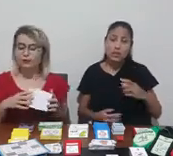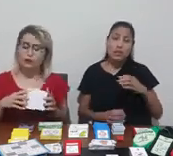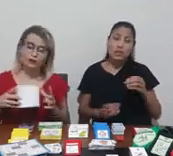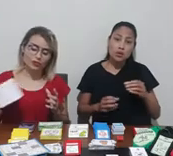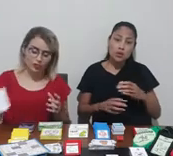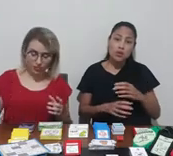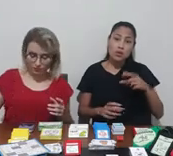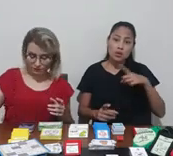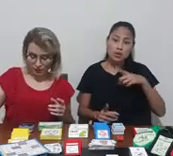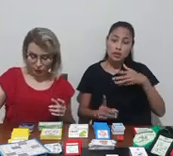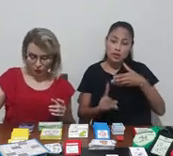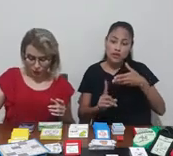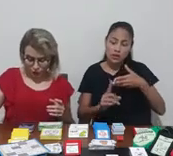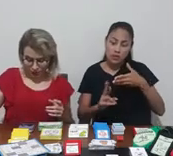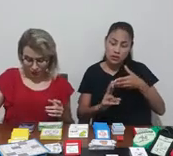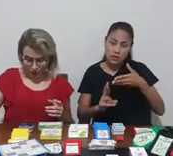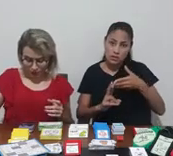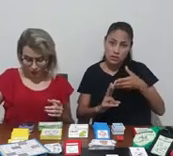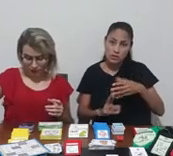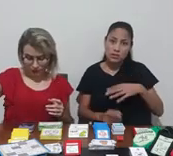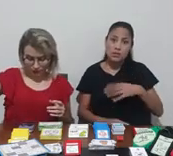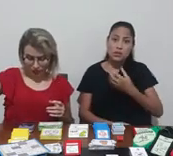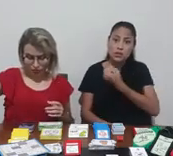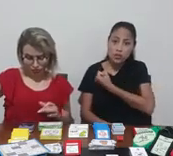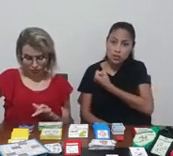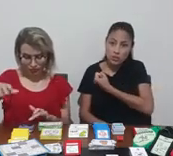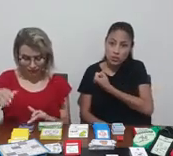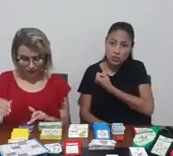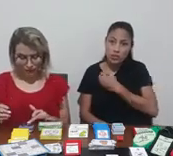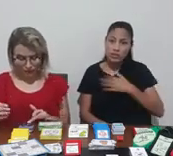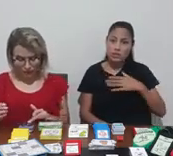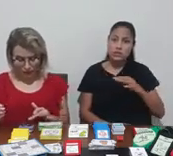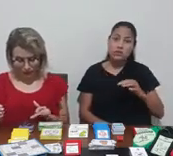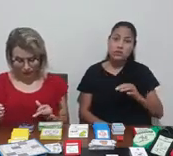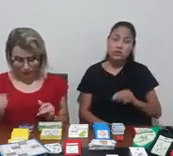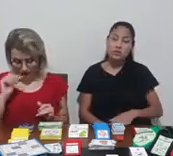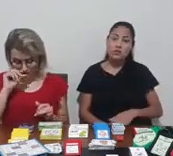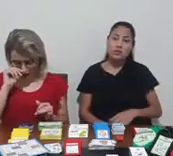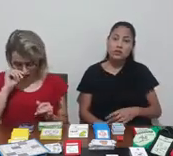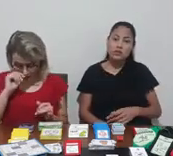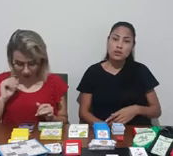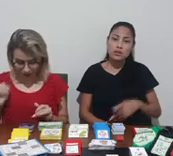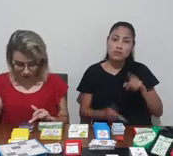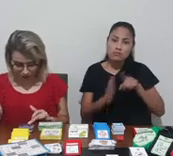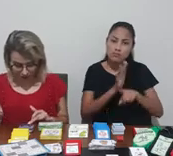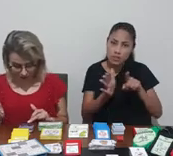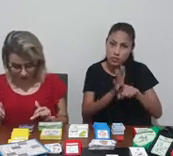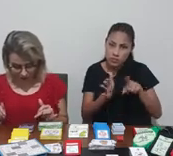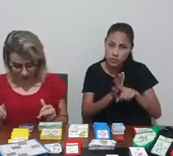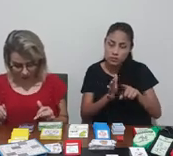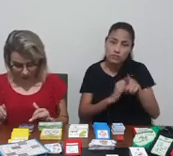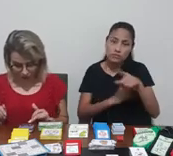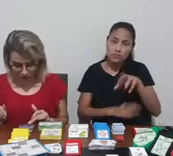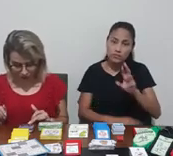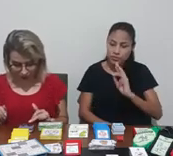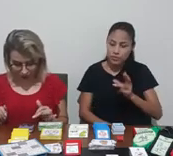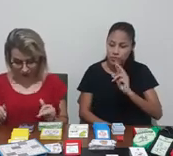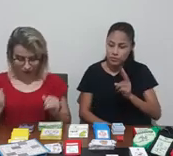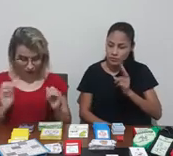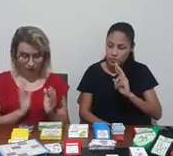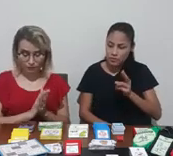referência. Ou seja, os numerais que a gente que eu estava perguntando, né? E vocês me